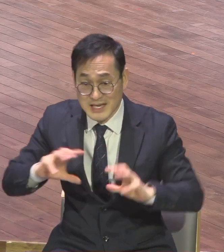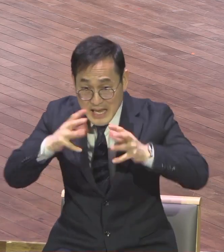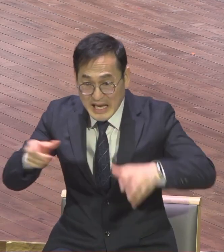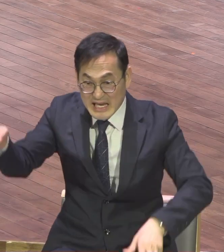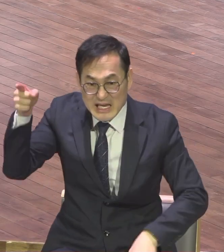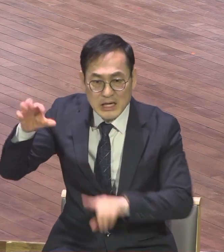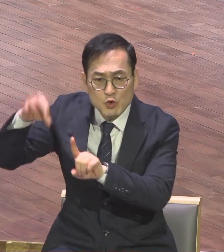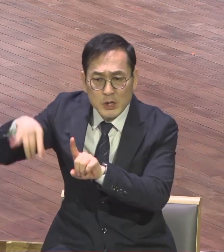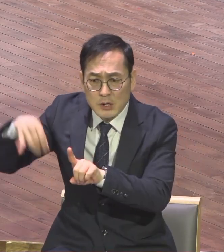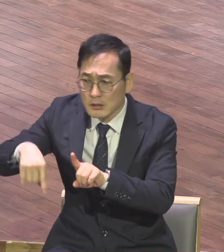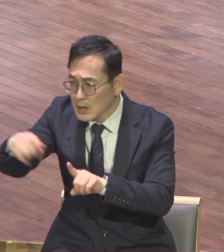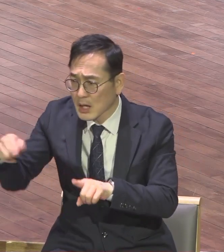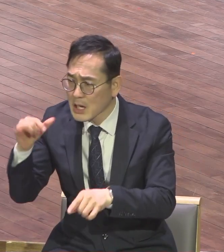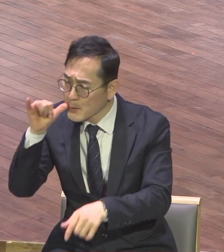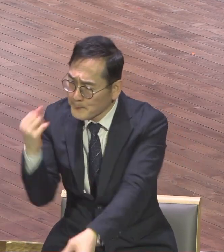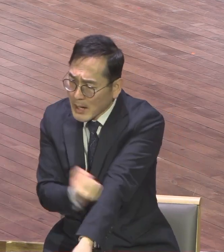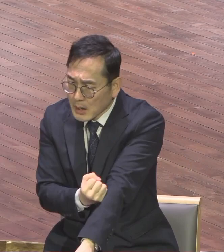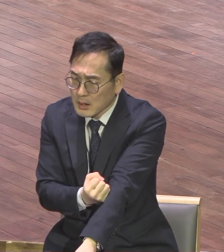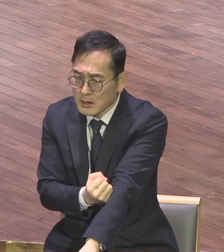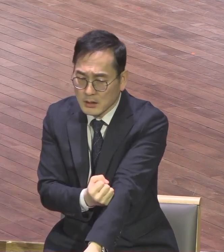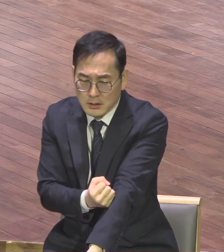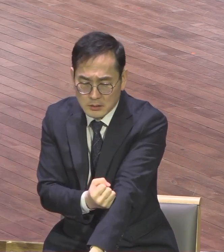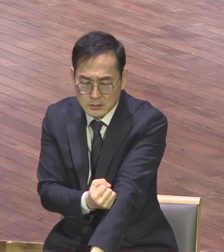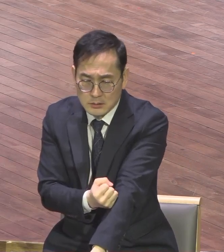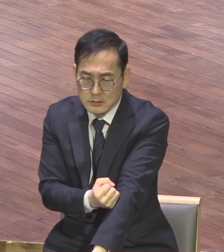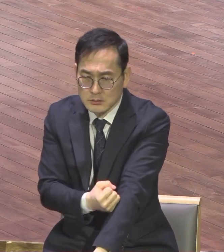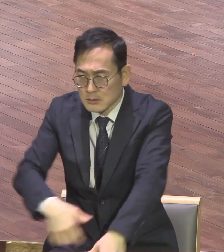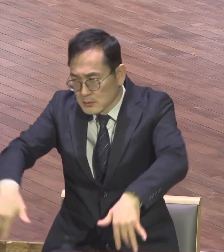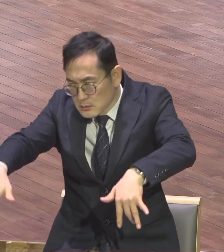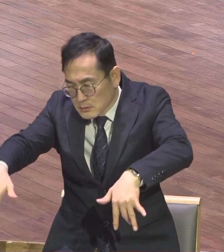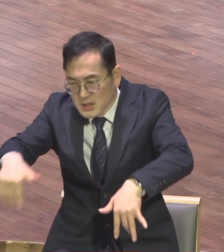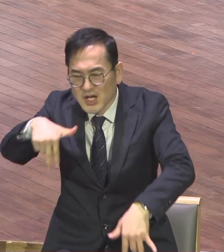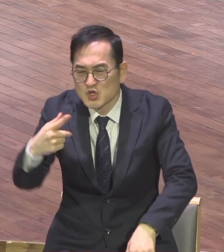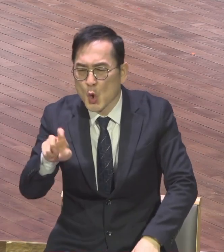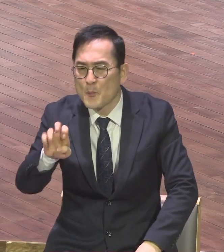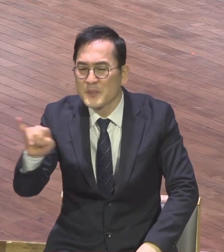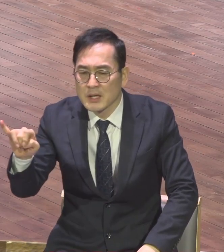마약에 취해 서 있어요. 앉아있지도 않고 서서 이렇게 좀비처럼 걸어다닙니다.